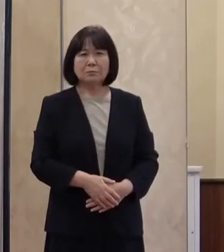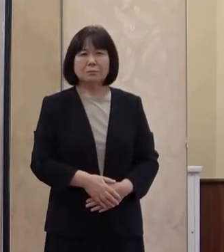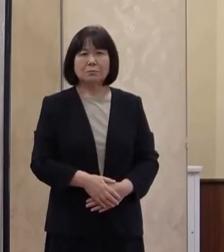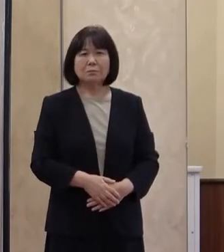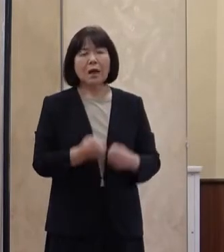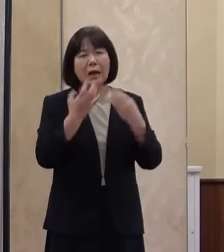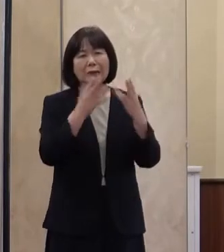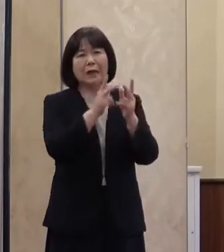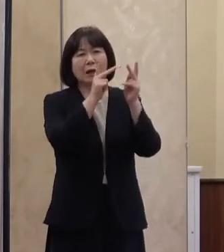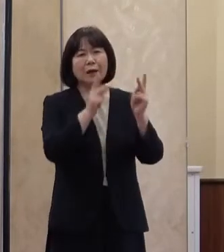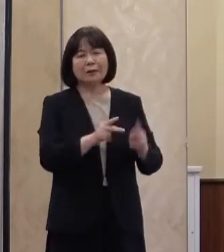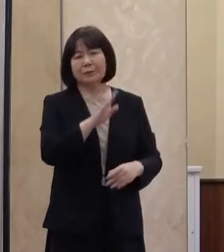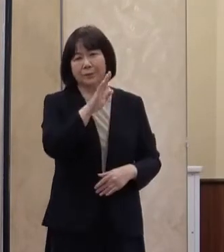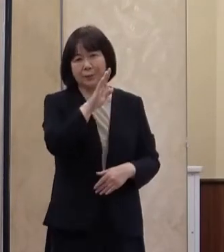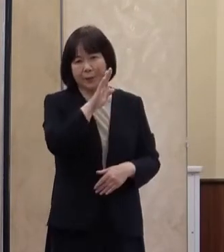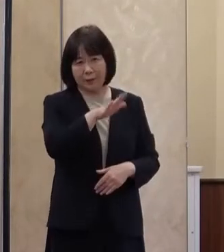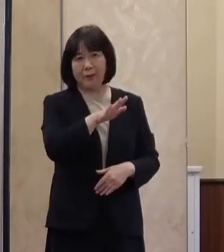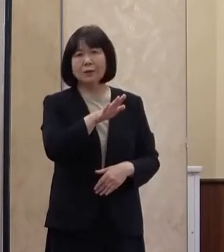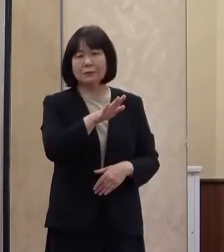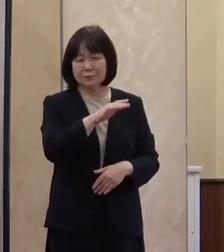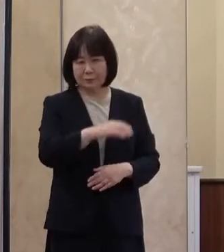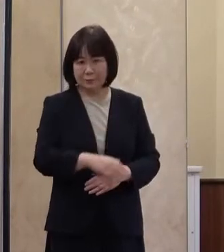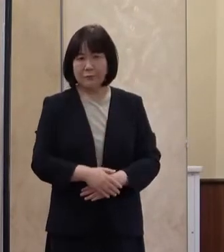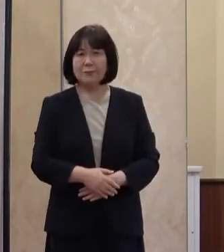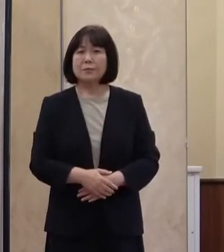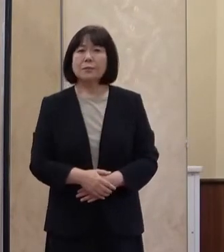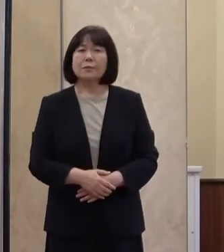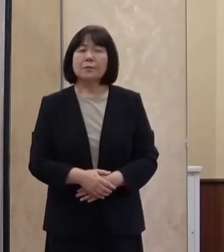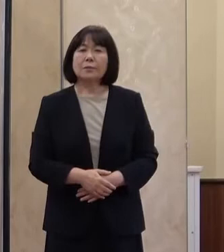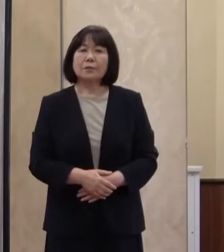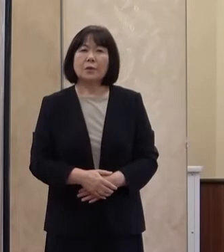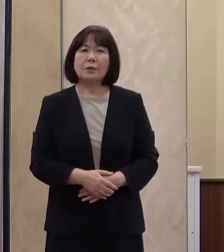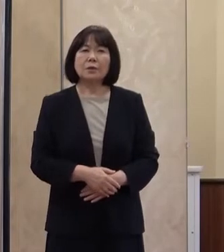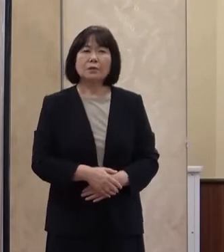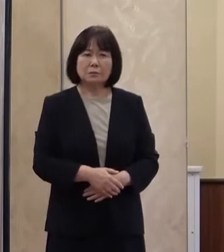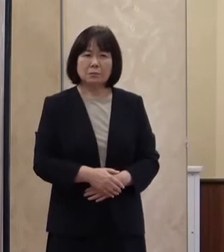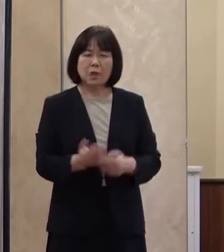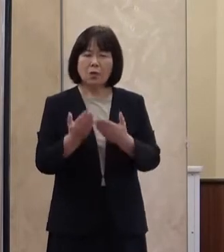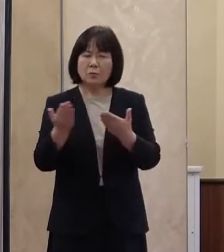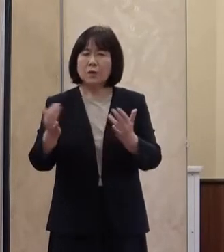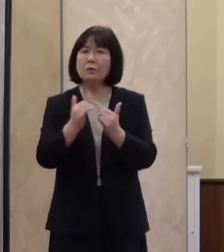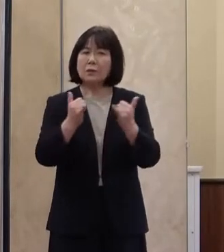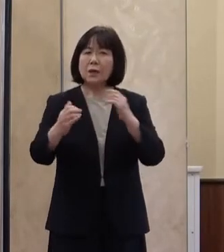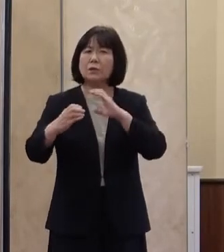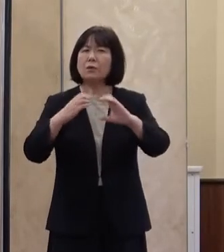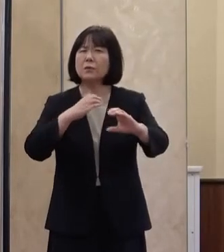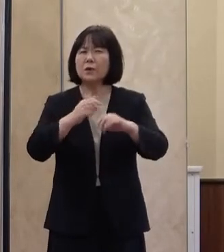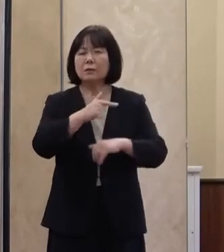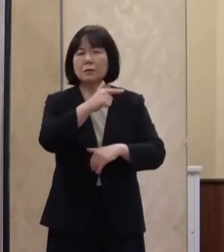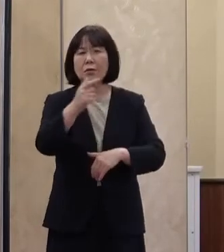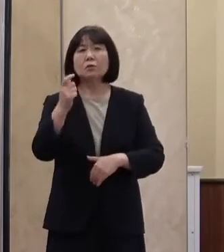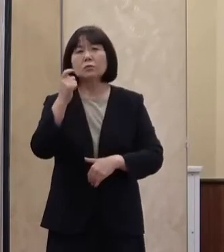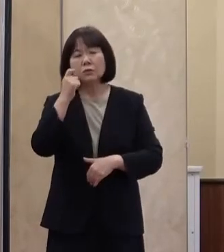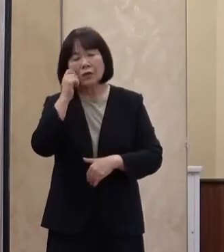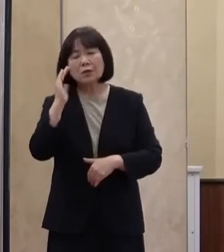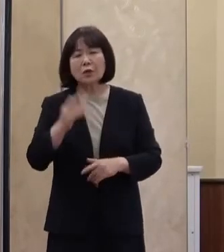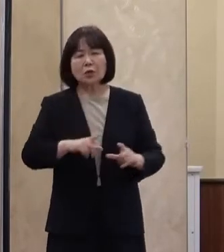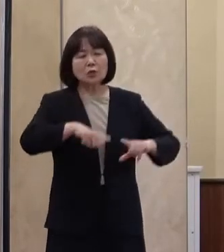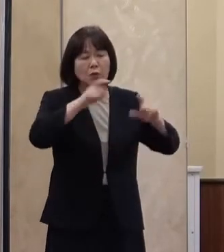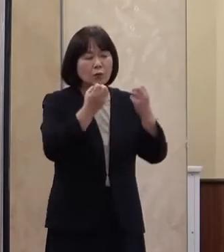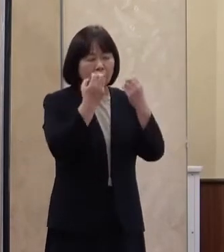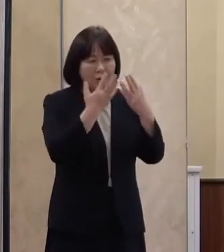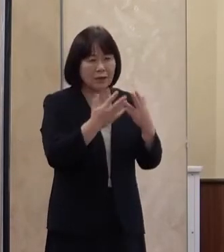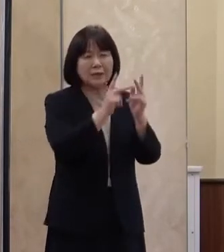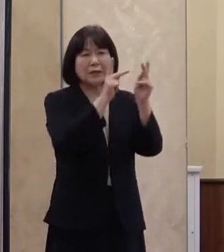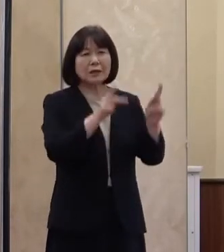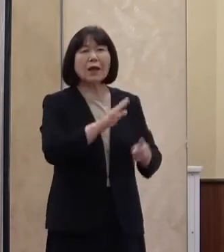新たな課題になっていると。むしろそこのコミュニケーションというのは非常に難しいけども新たな東京の課題でもある